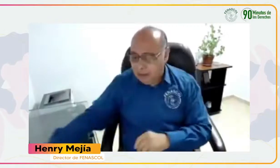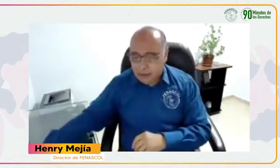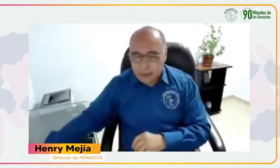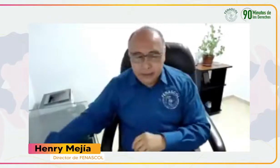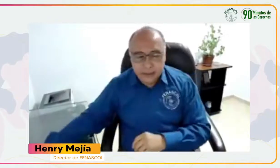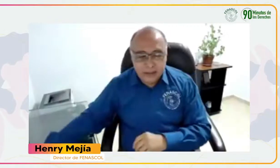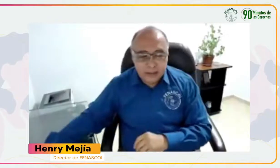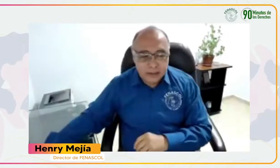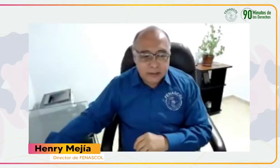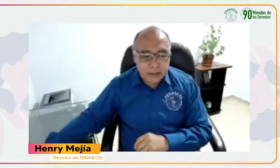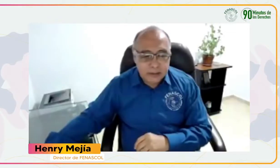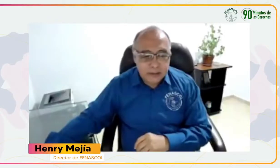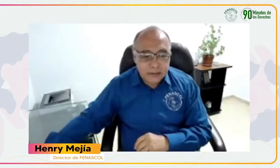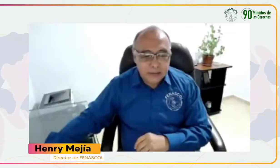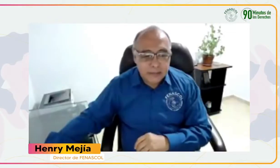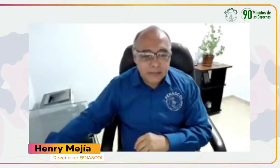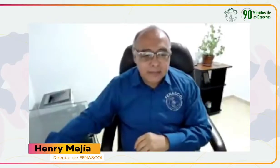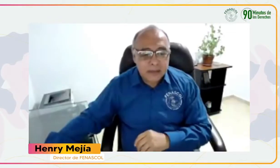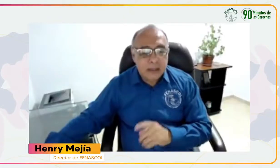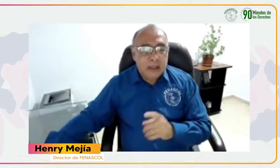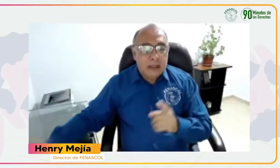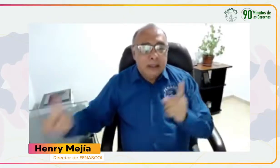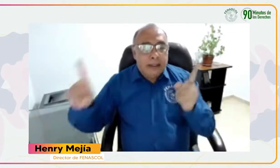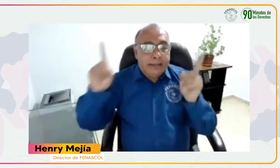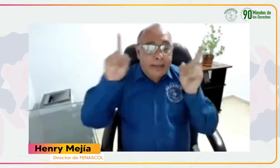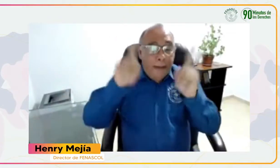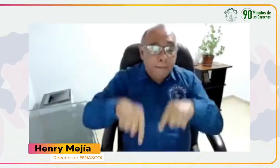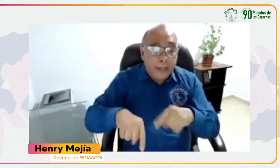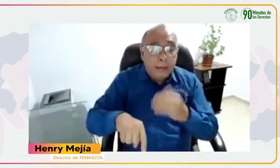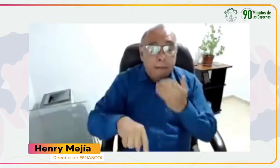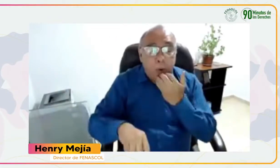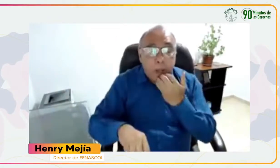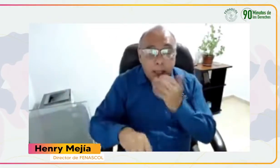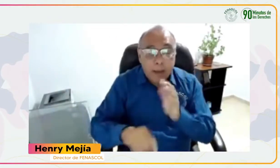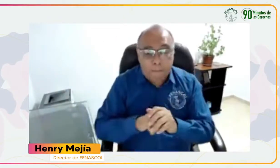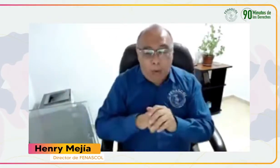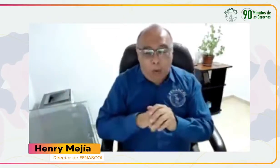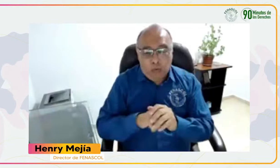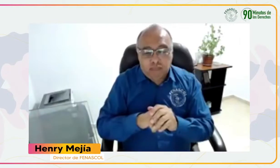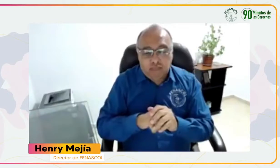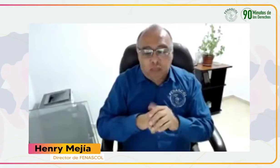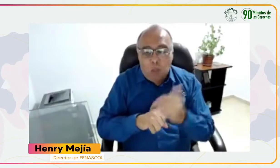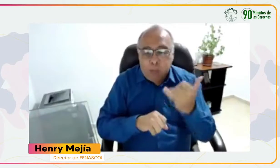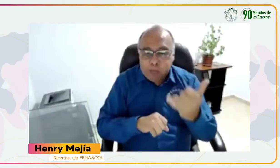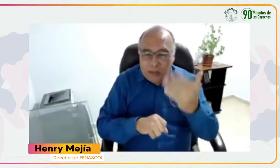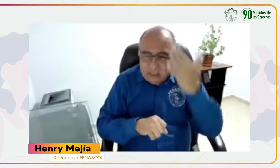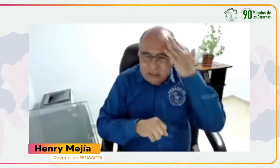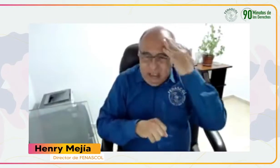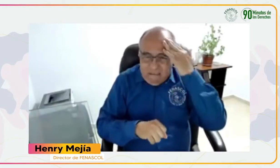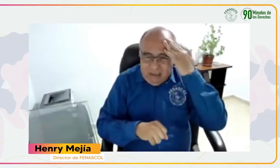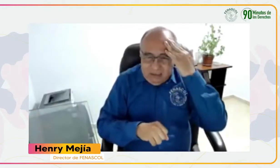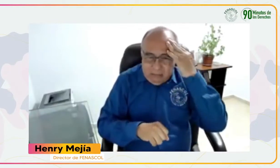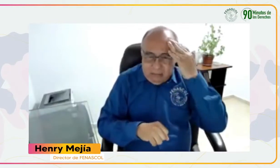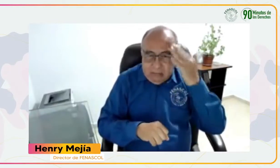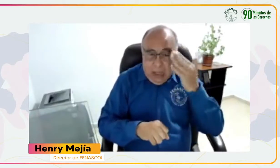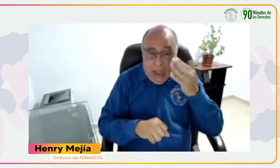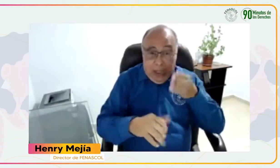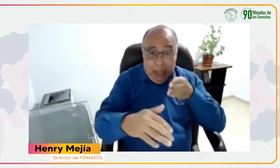que también hablemos sobre educación. Por ejemplo, también, como